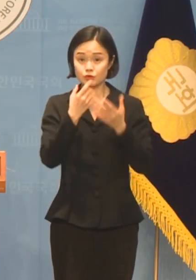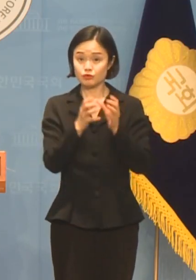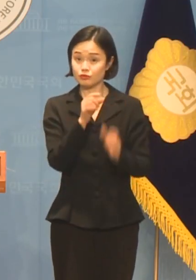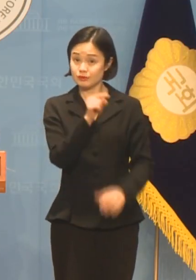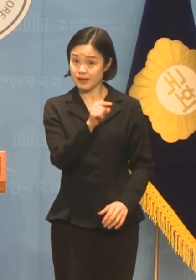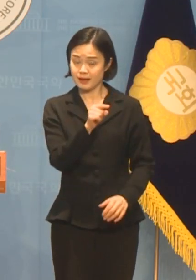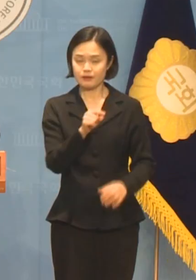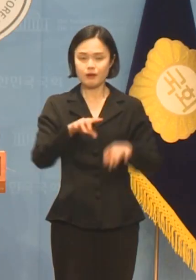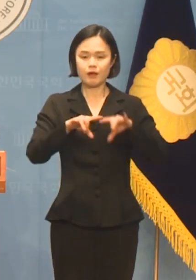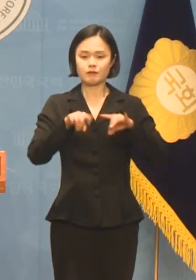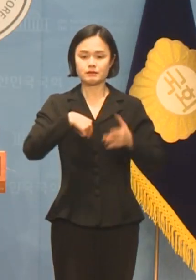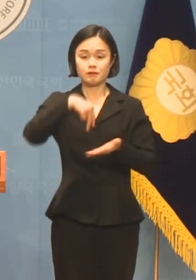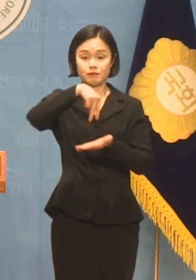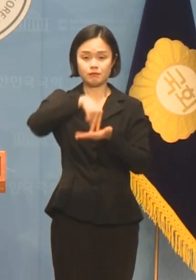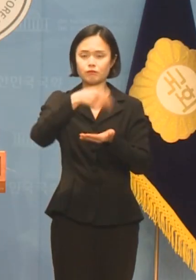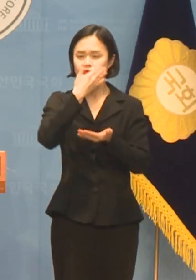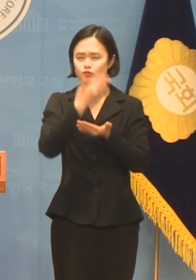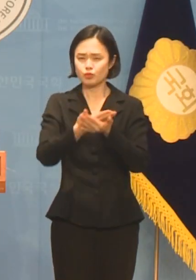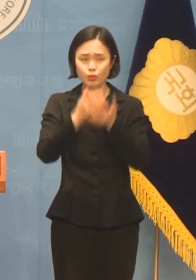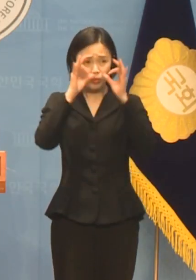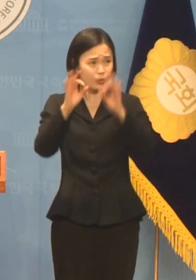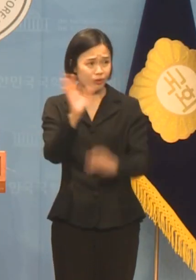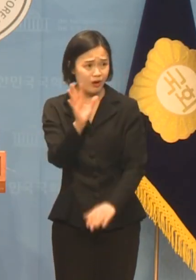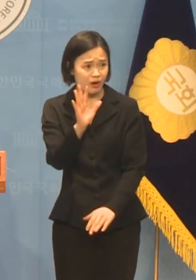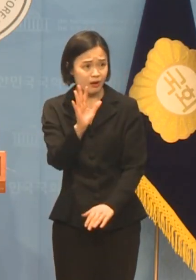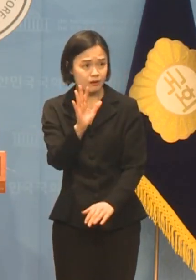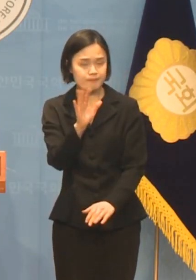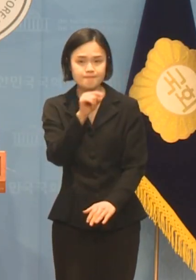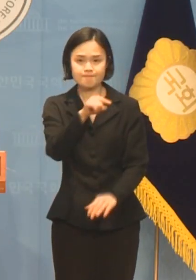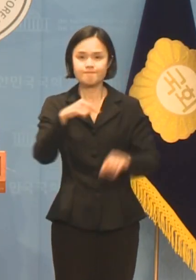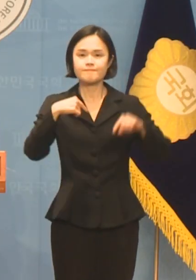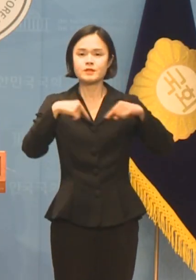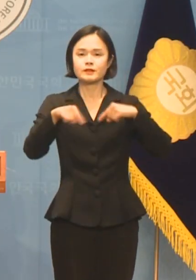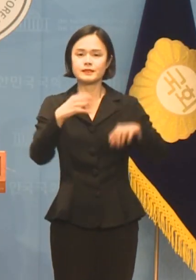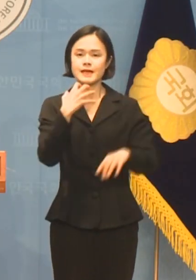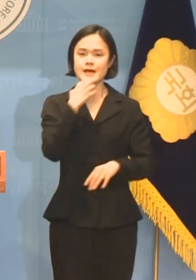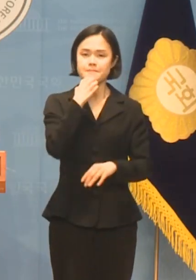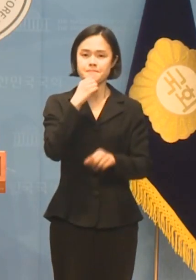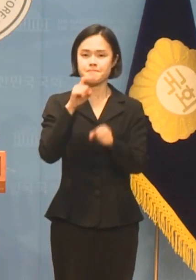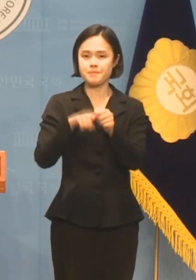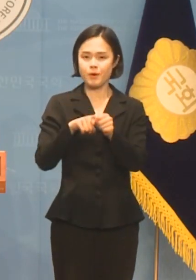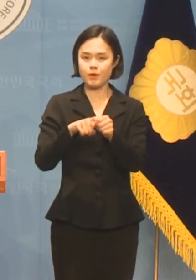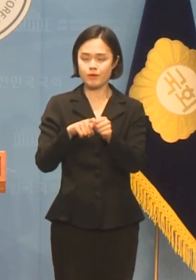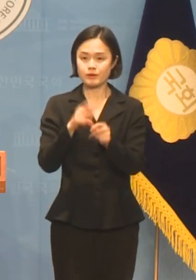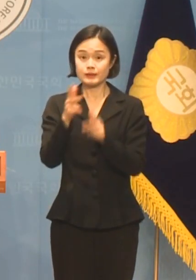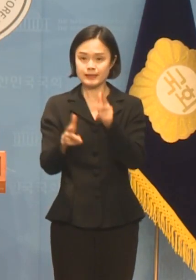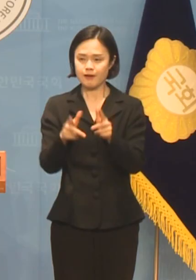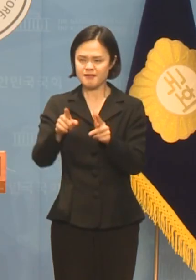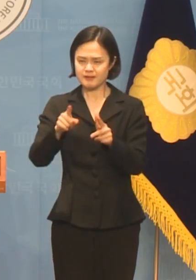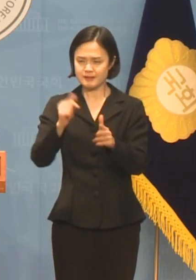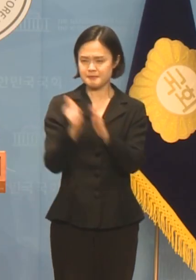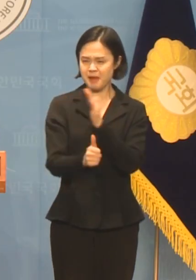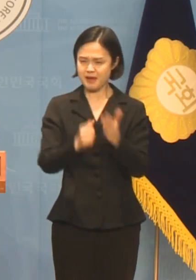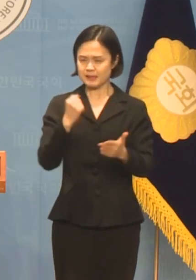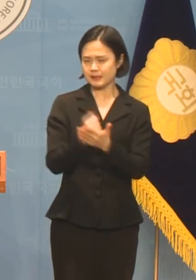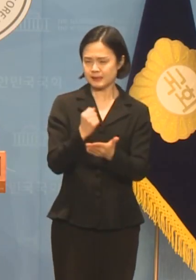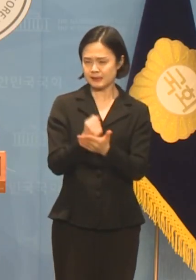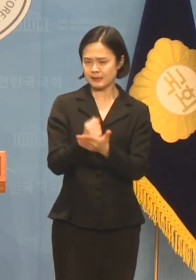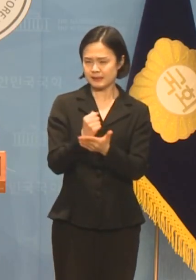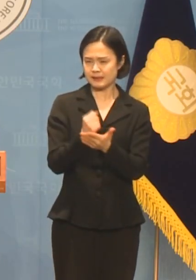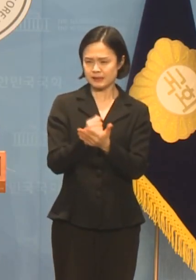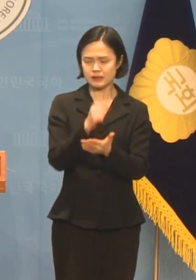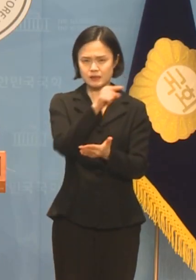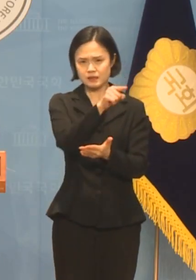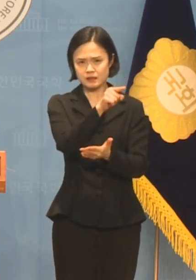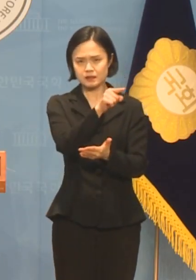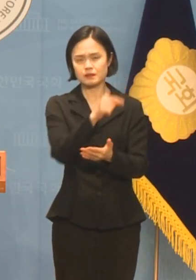중요성을 외면한 채 정치적 이익을 위해 프로젝트를 비판하는 데 몰두하고 있습니다.